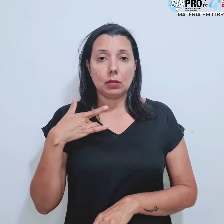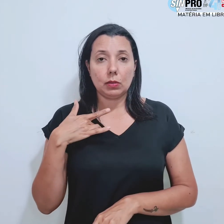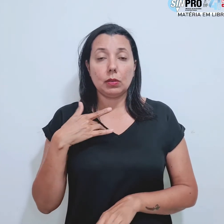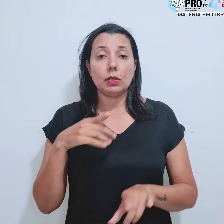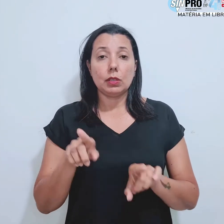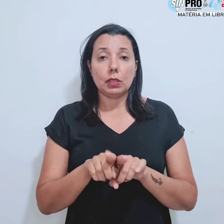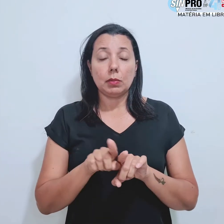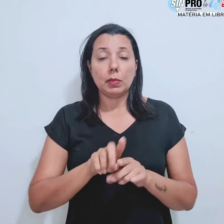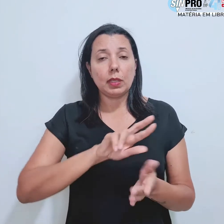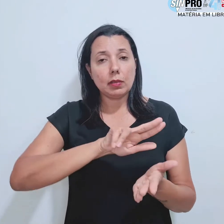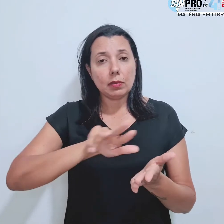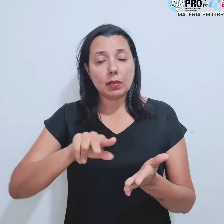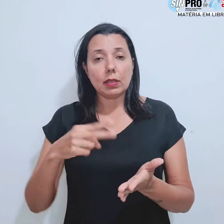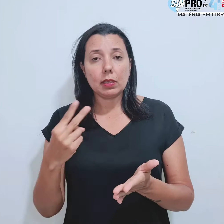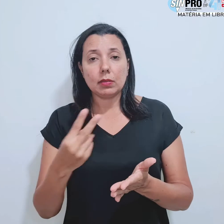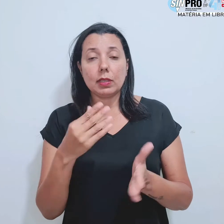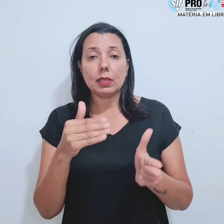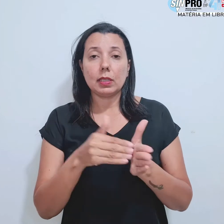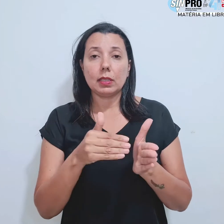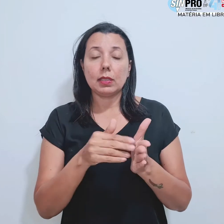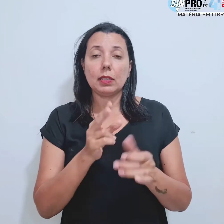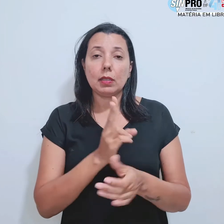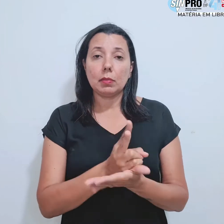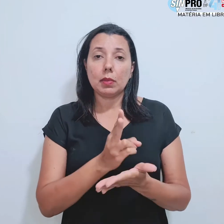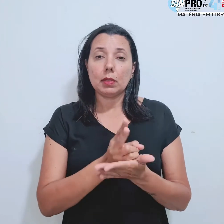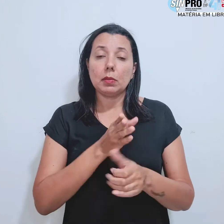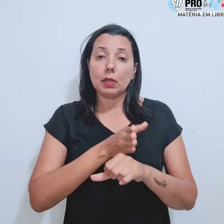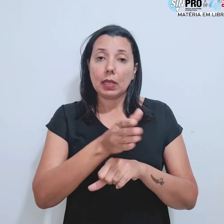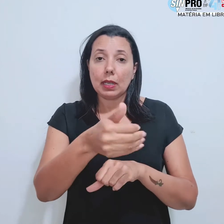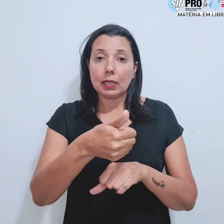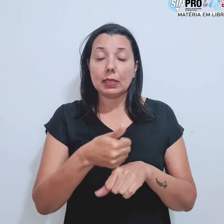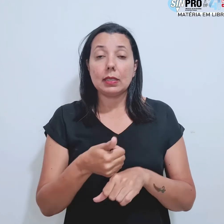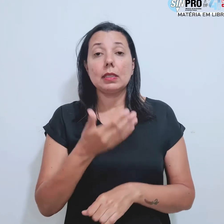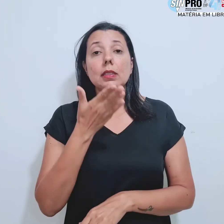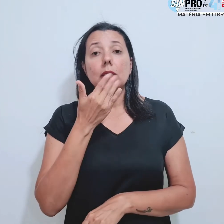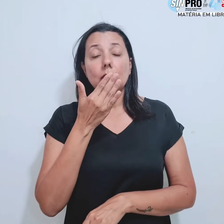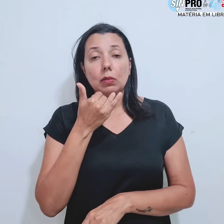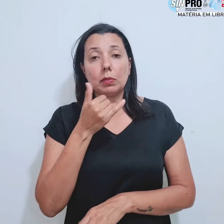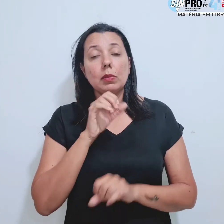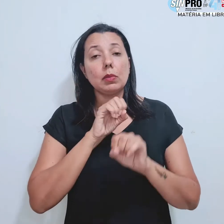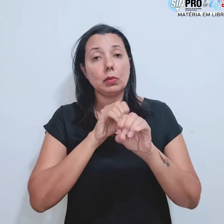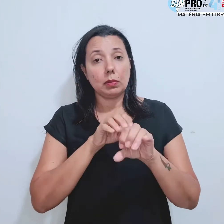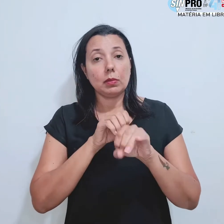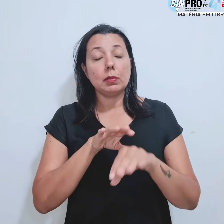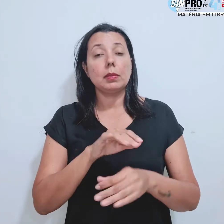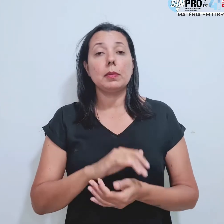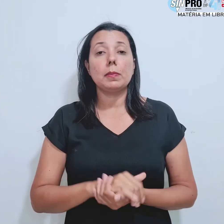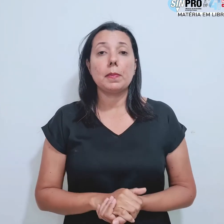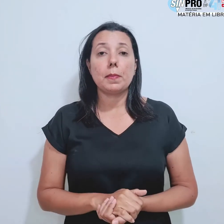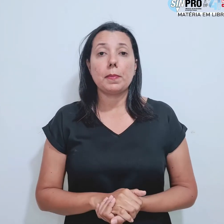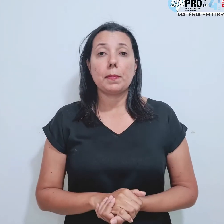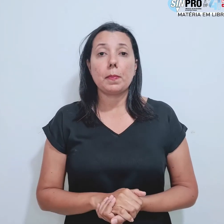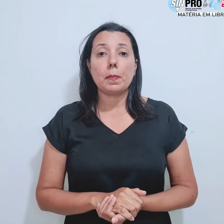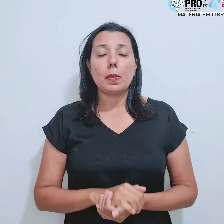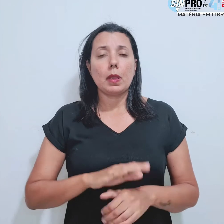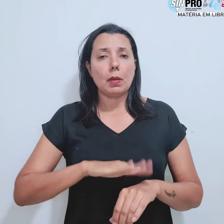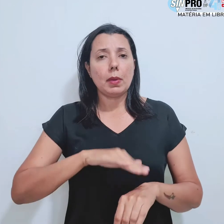e muitas vezes até no acesso à alimentação e à educação. Os mais de